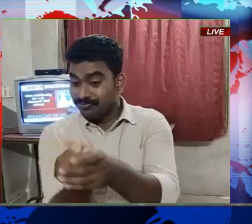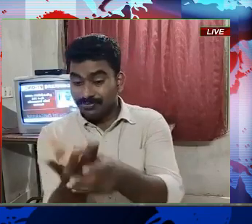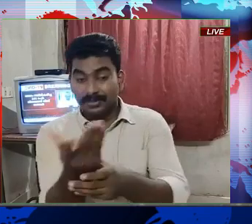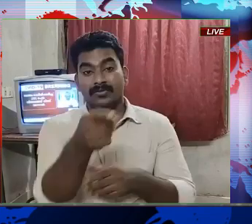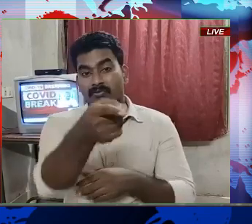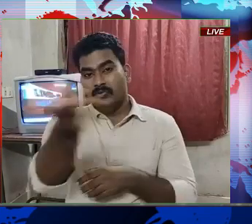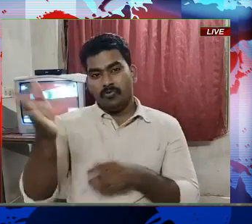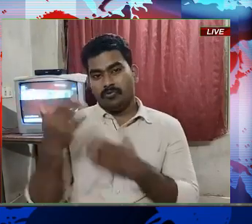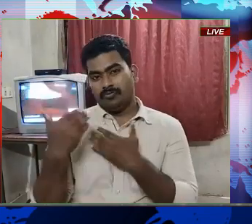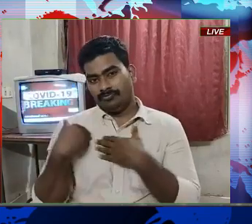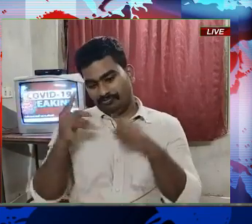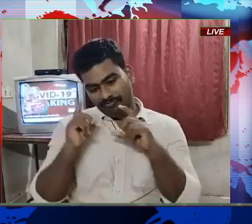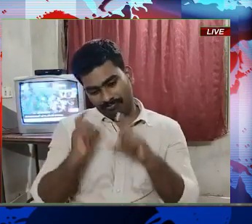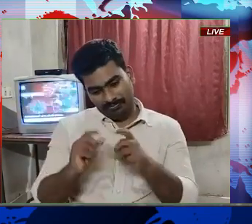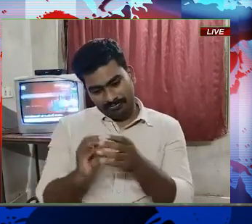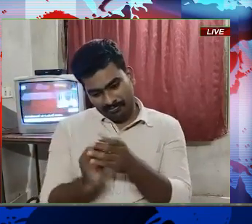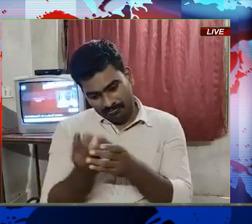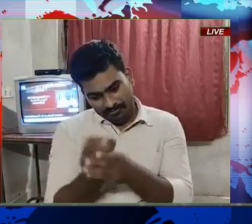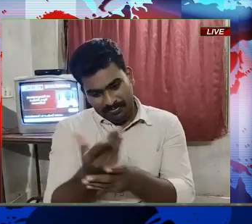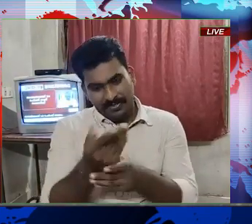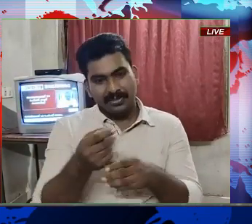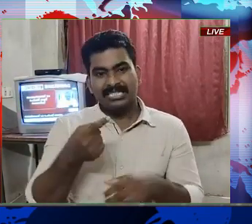ഏറ്റവും പ്രധാനം ഈ വേനൽക്കാലത്ത്